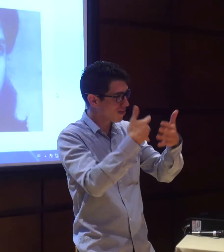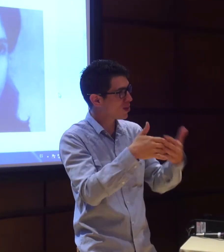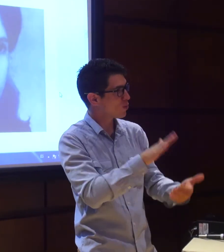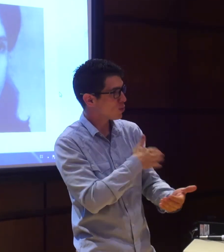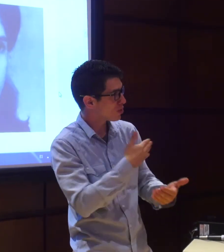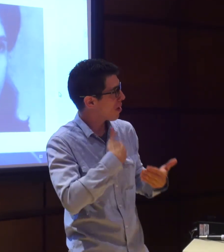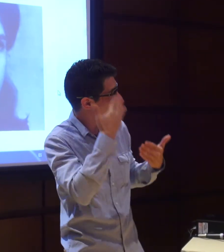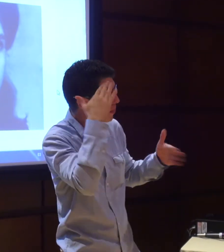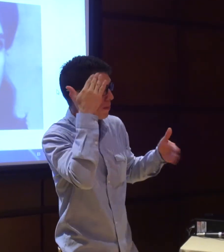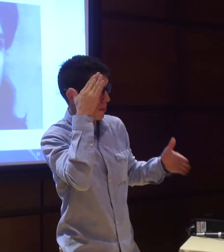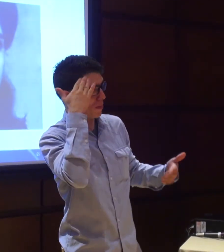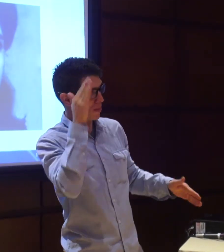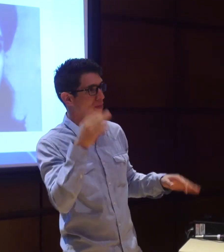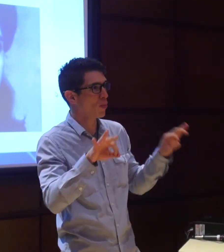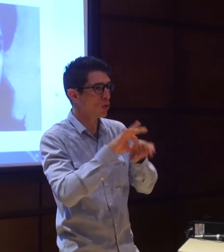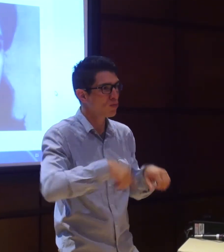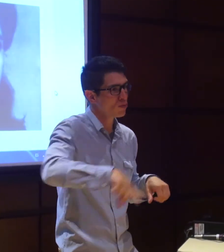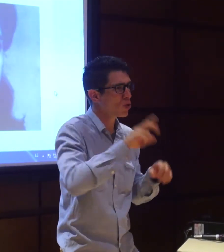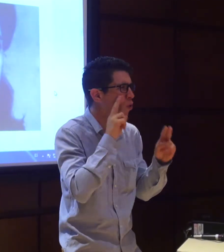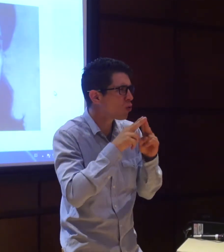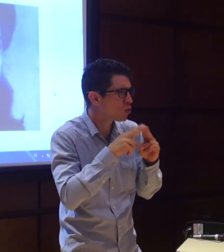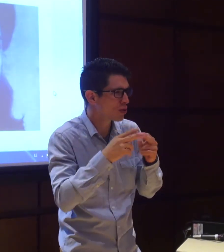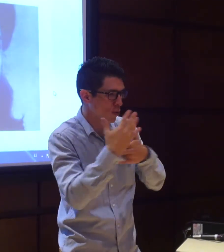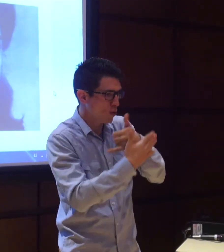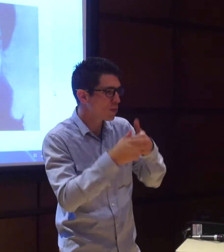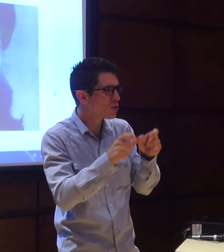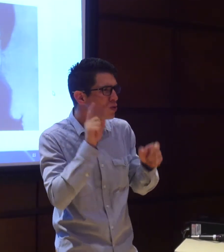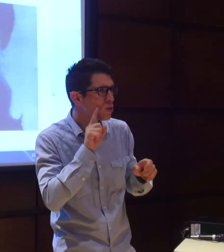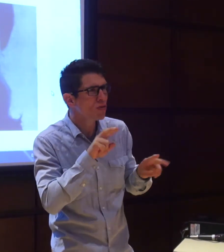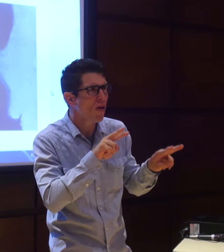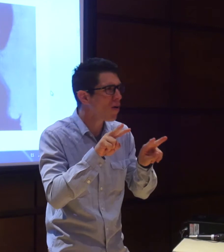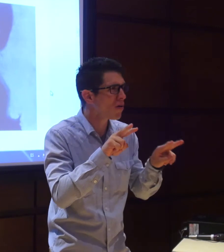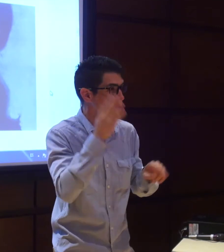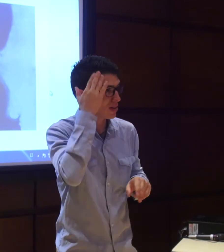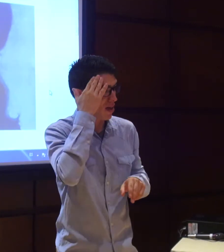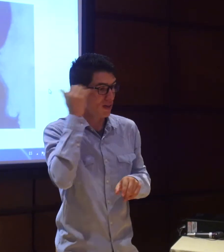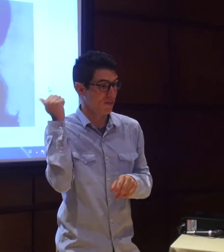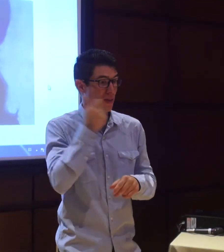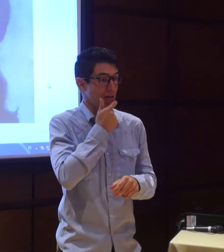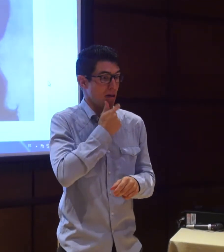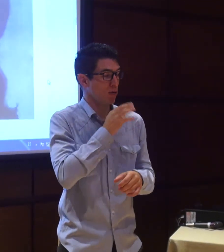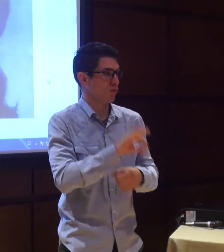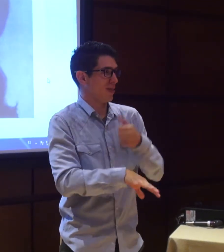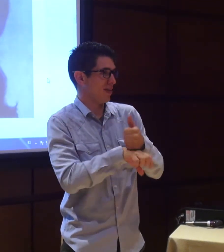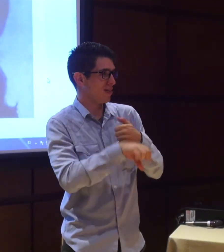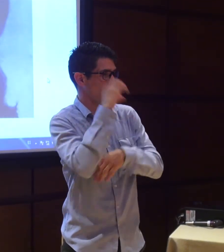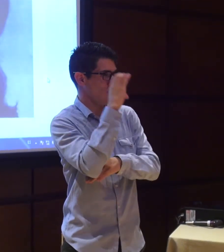causó impacto, no sabía toda esta historia de Leandro, del señor Ivo, error de interpretación,